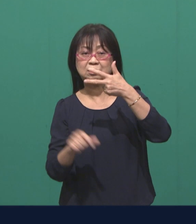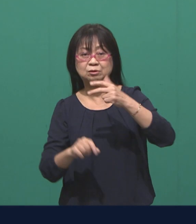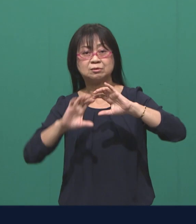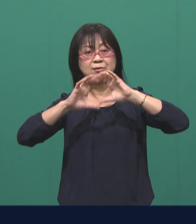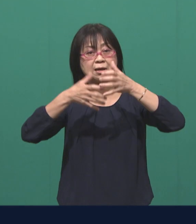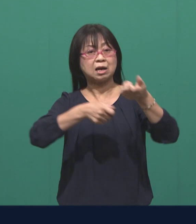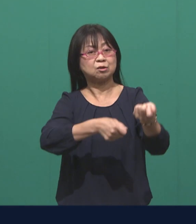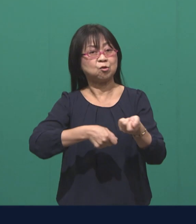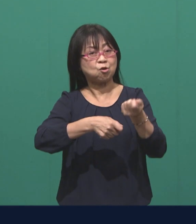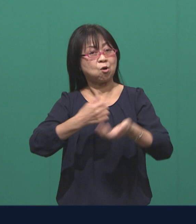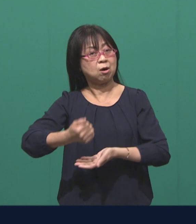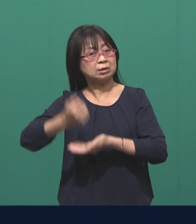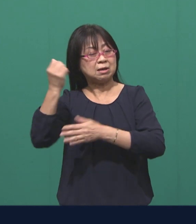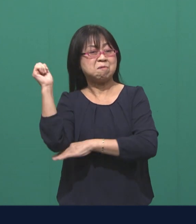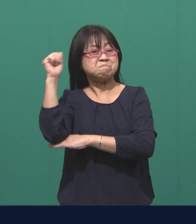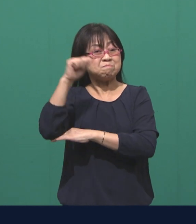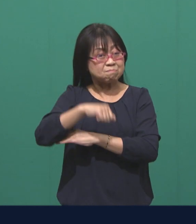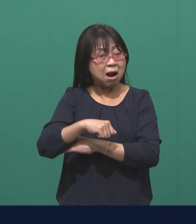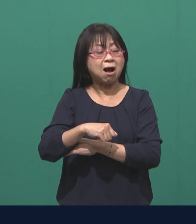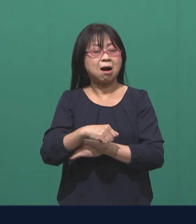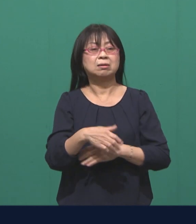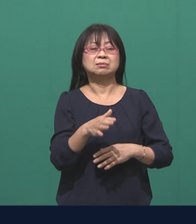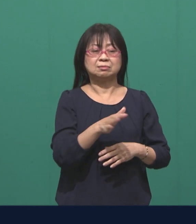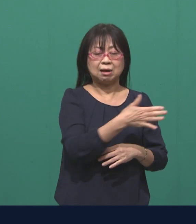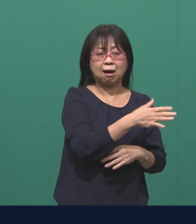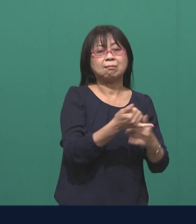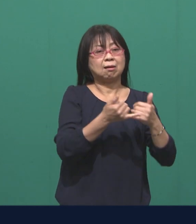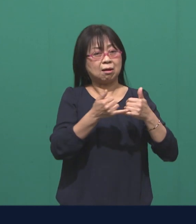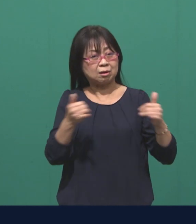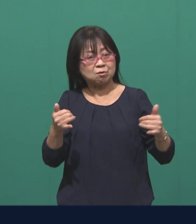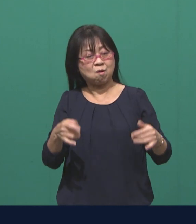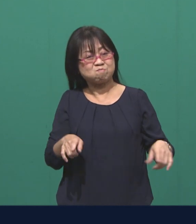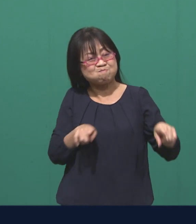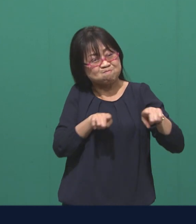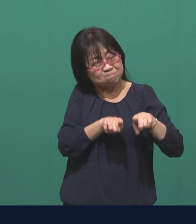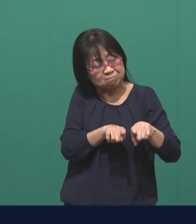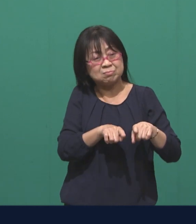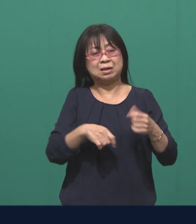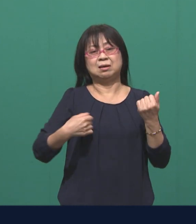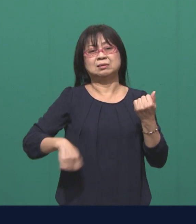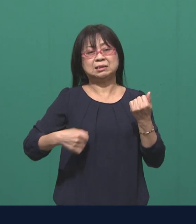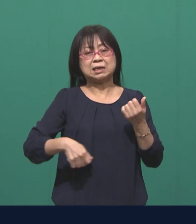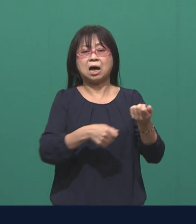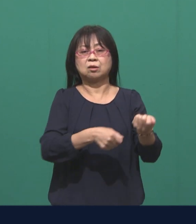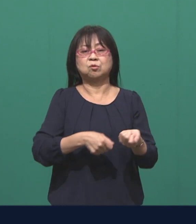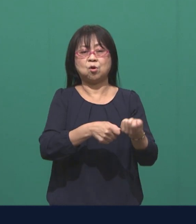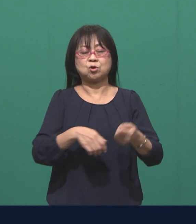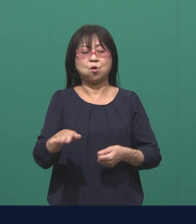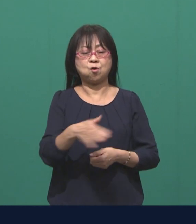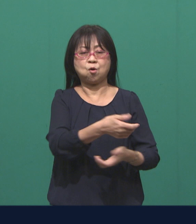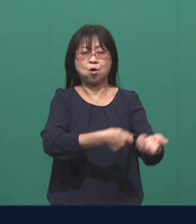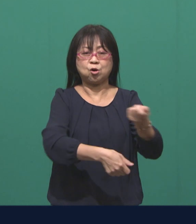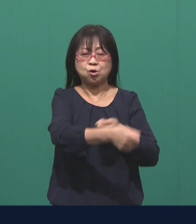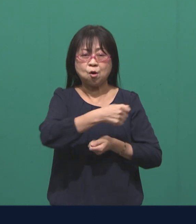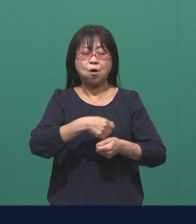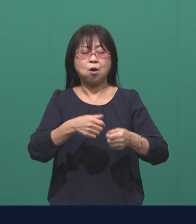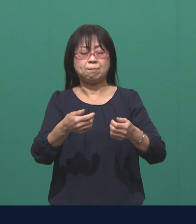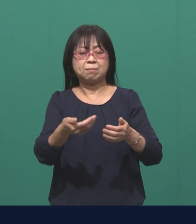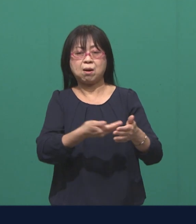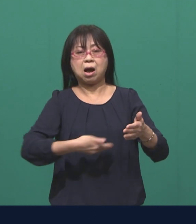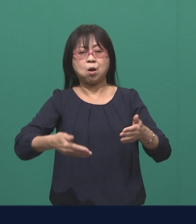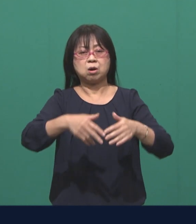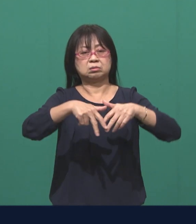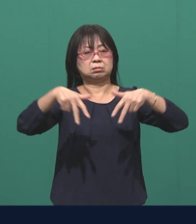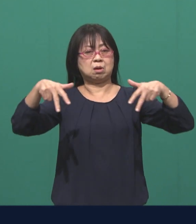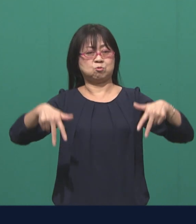去年7月、世界農業遺産に認定された魚と人の営みが一体となった滋賀